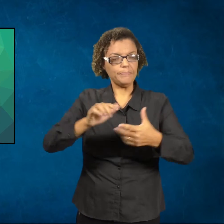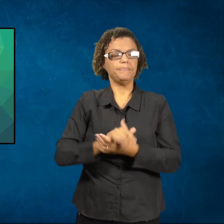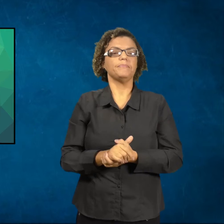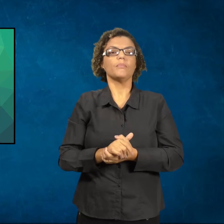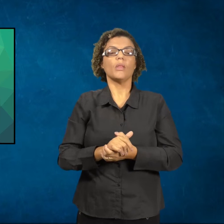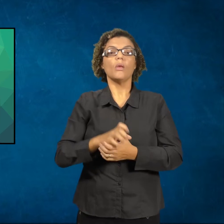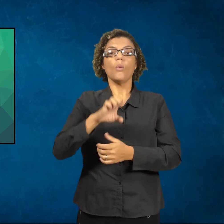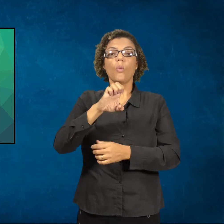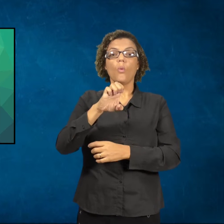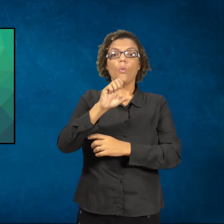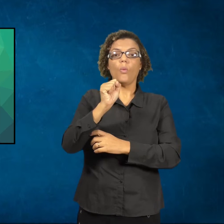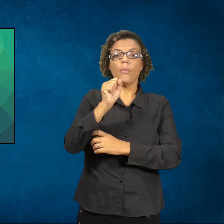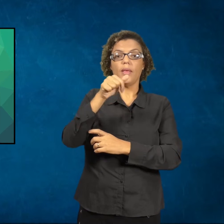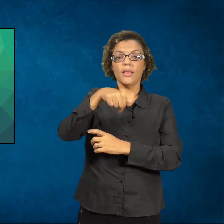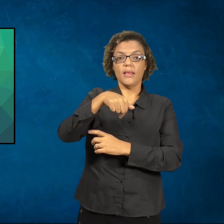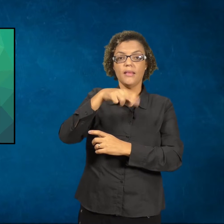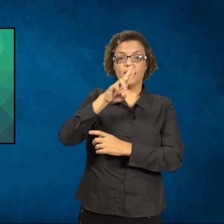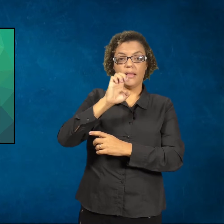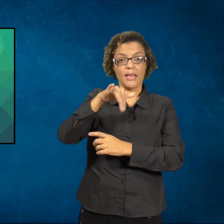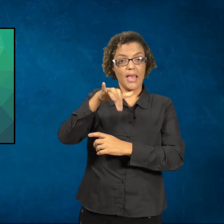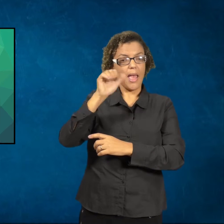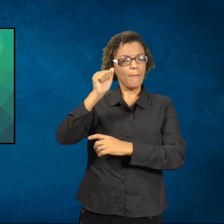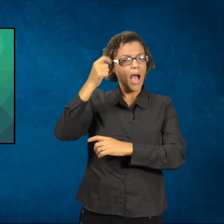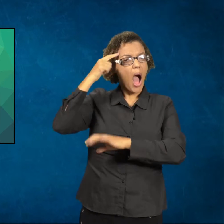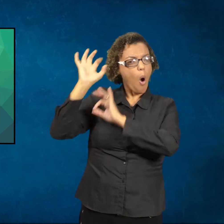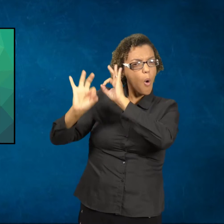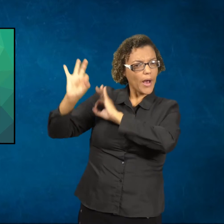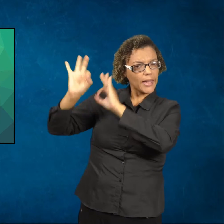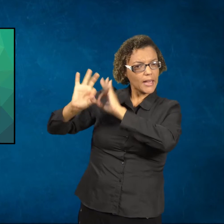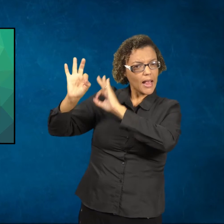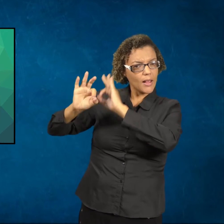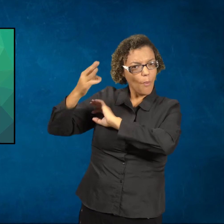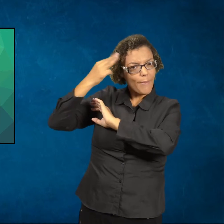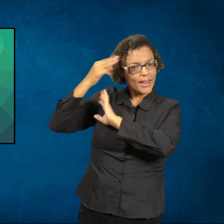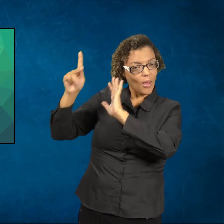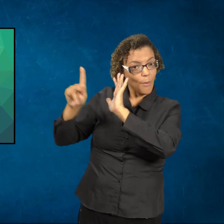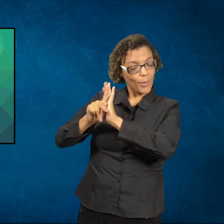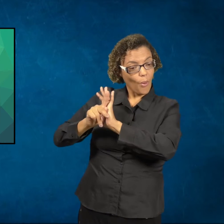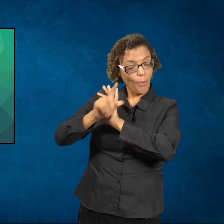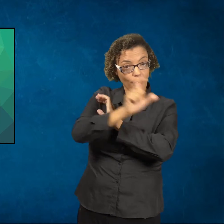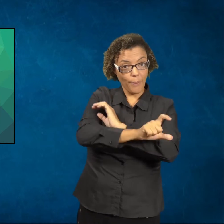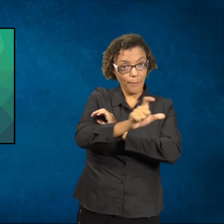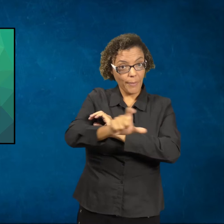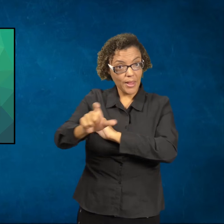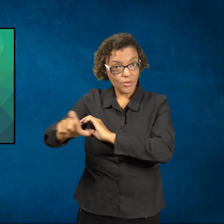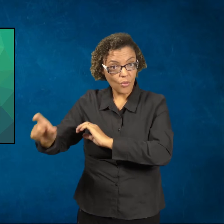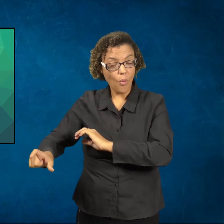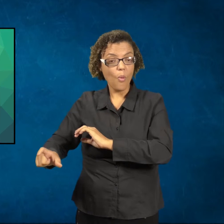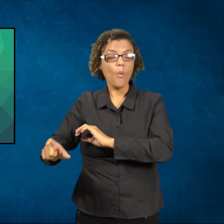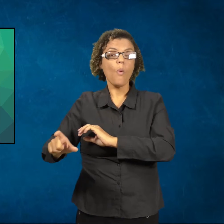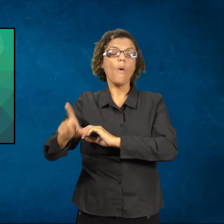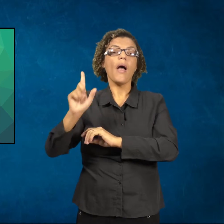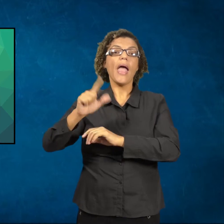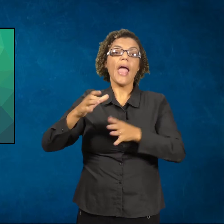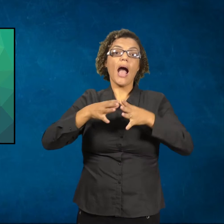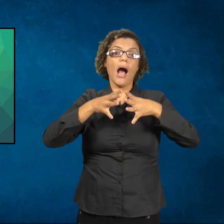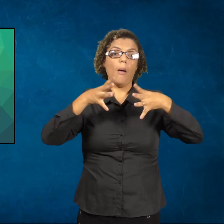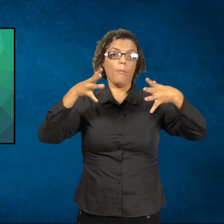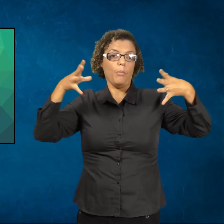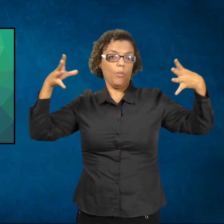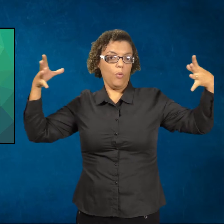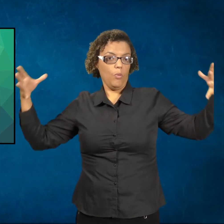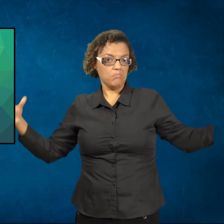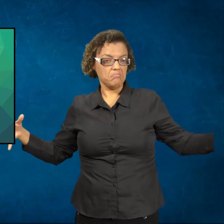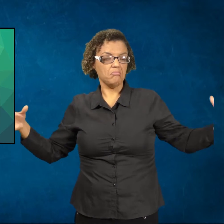o esquema do sujeito, o esquema que ele está utilizando, as crianças, eles são esquemas muito amplos, porque